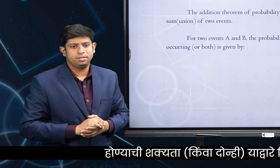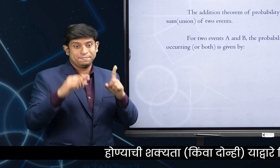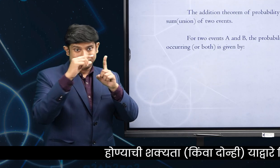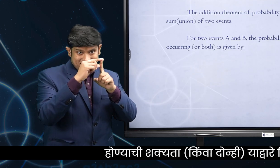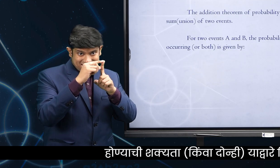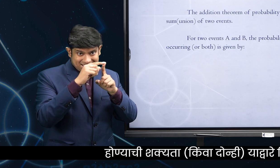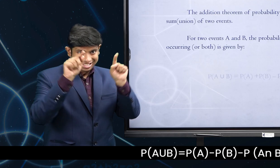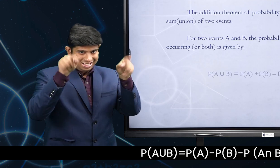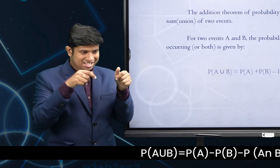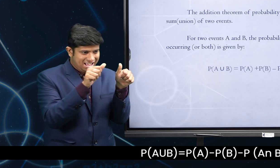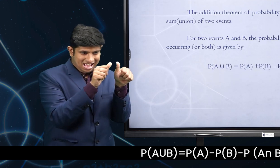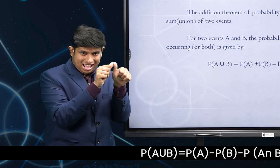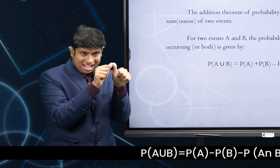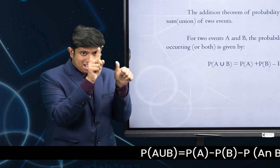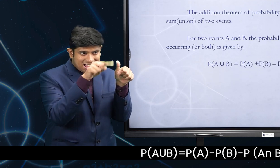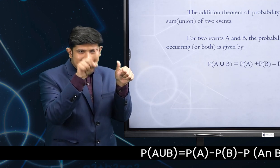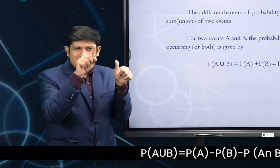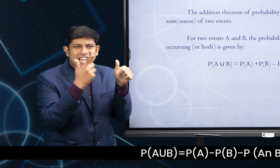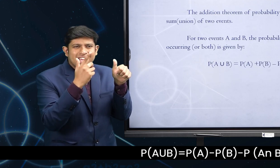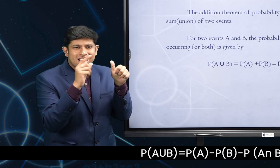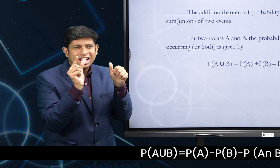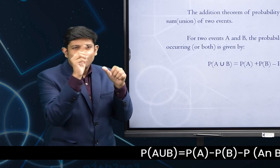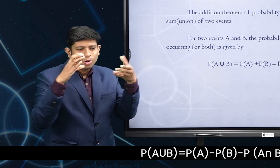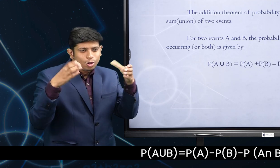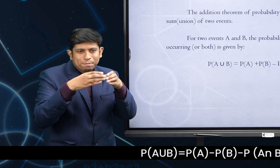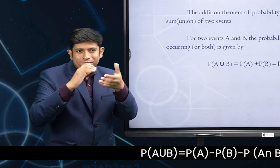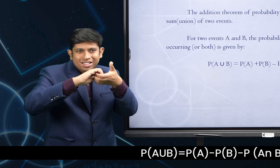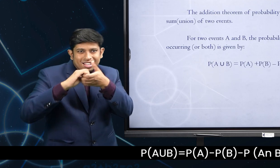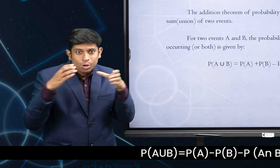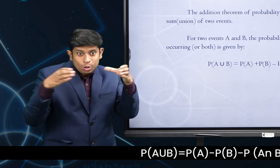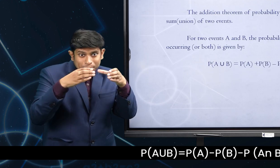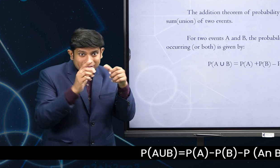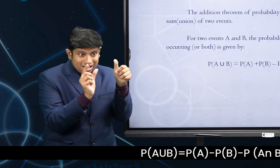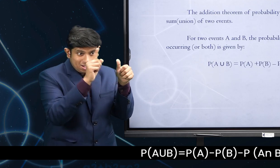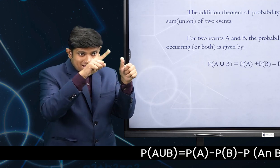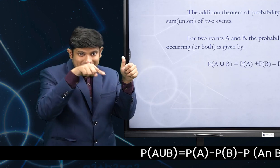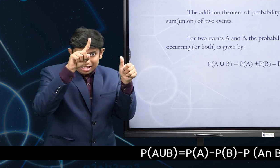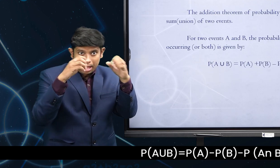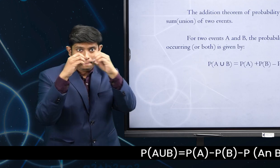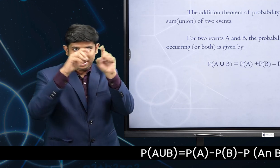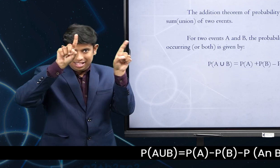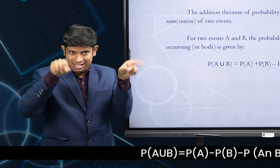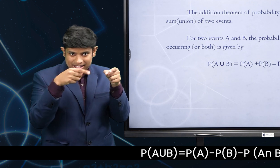याद्वारे दिली जाते. A युनियन B बरोबर B A वजा B